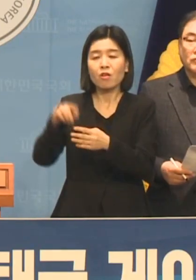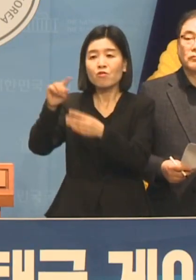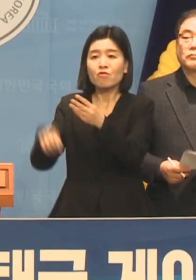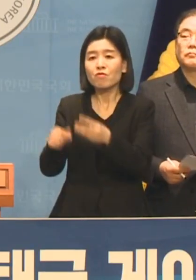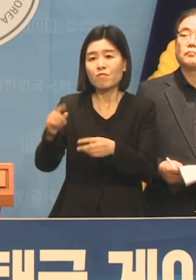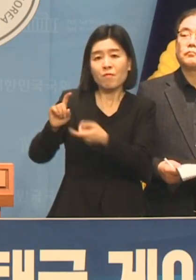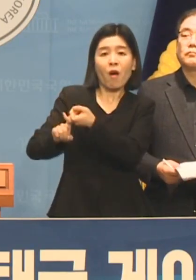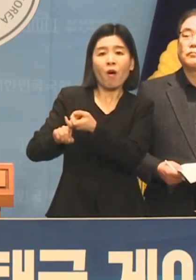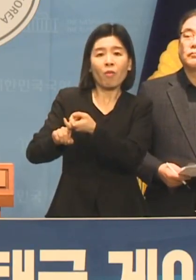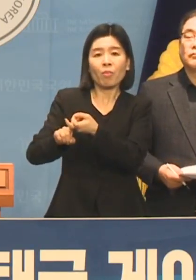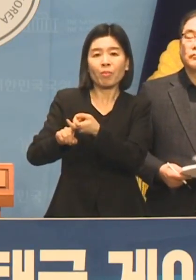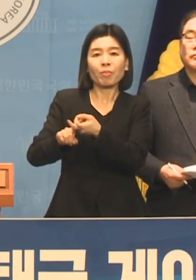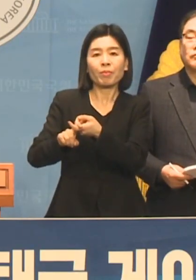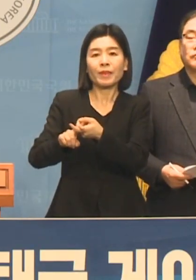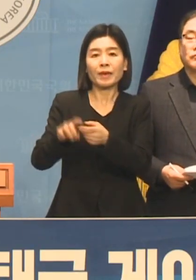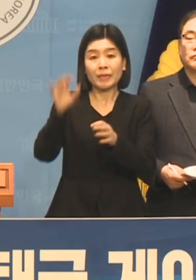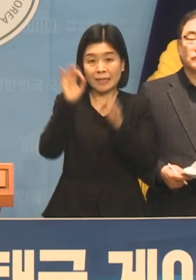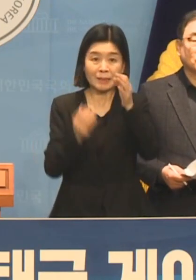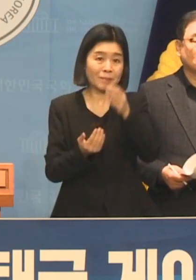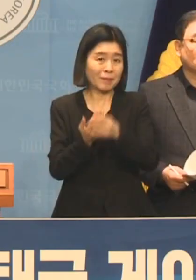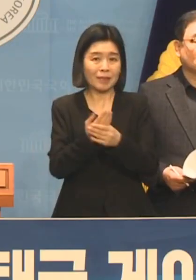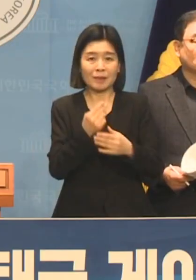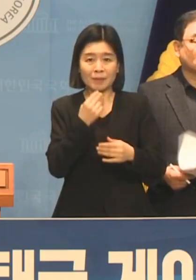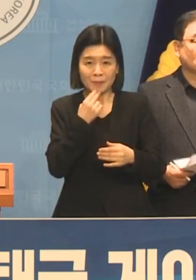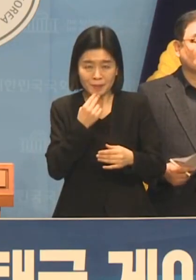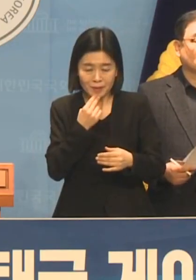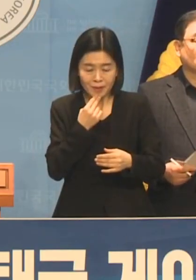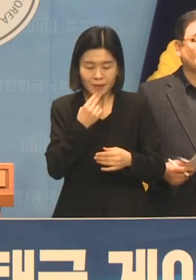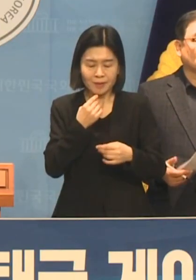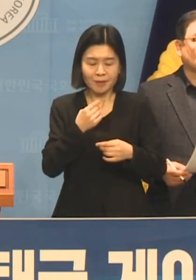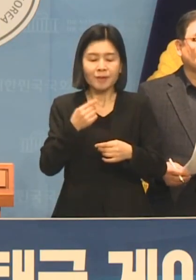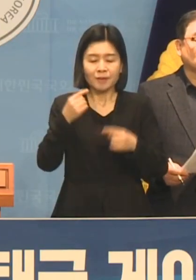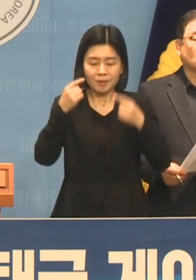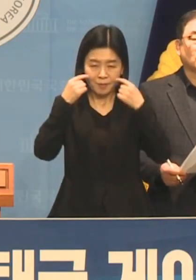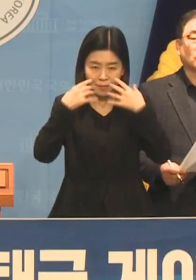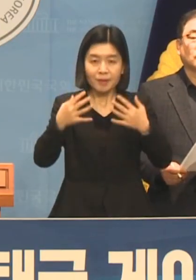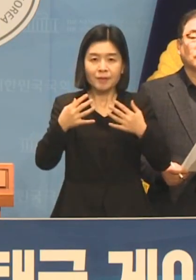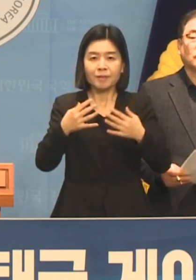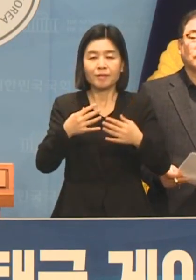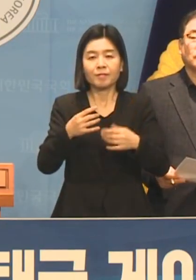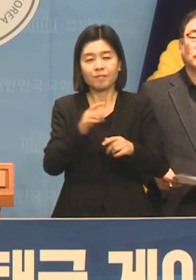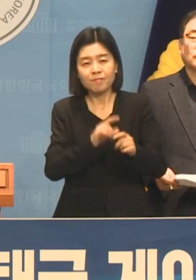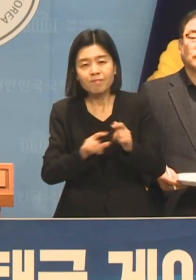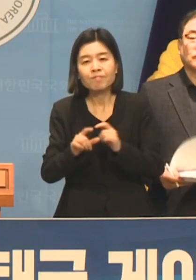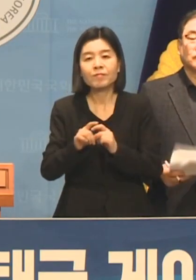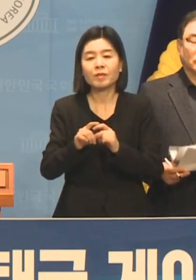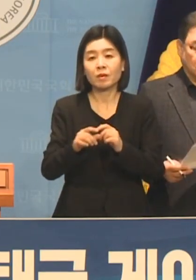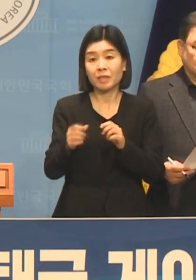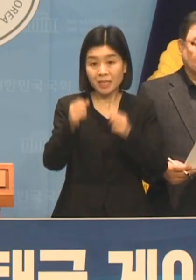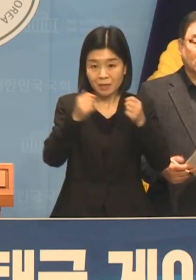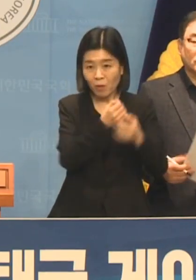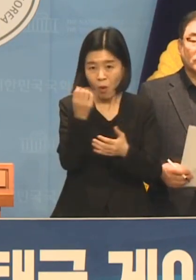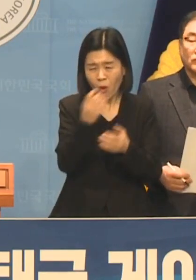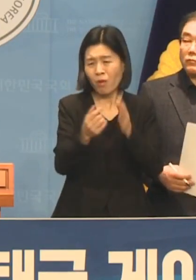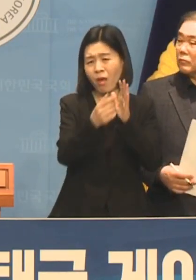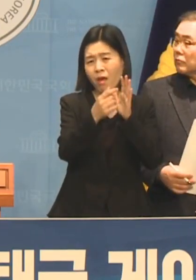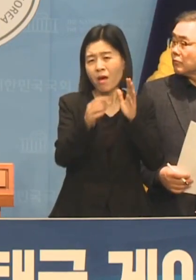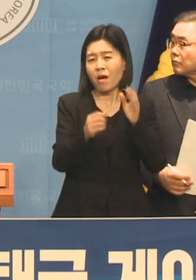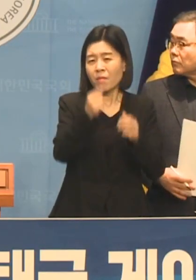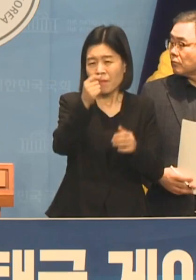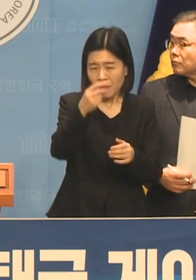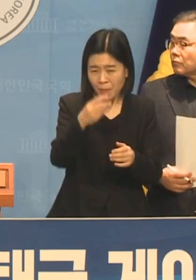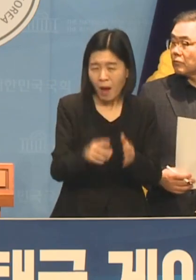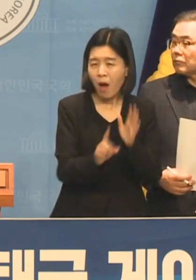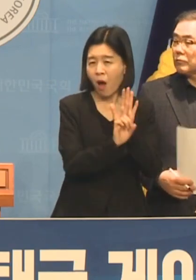섰다라고 하는 오점을 남기는 판단을 하지 않을 거라고 보도도 줄줄이 이어지고 있으며 여러